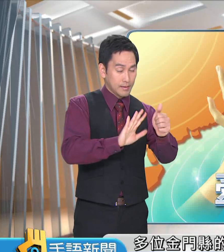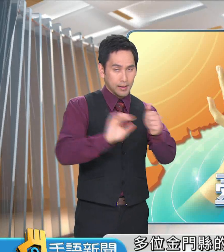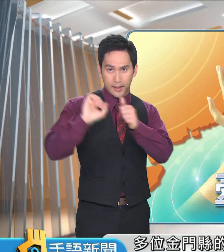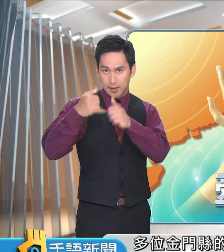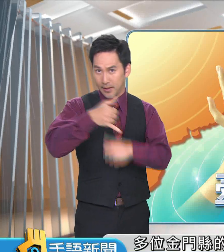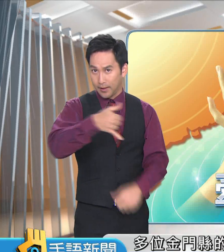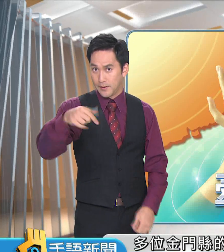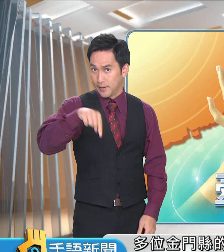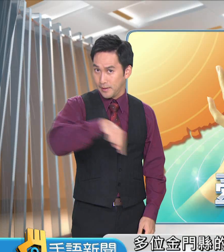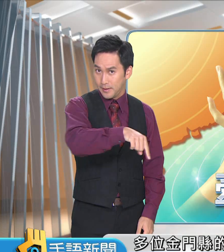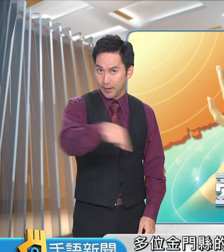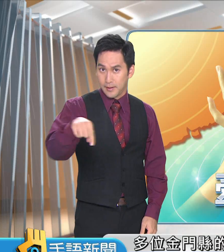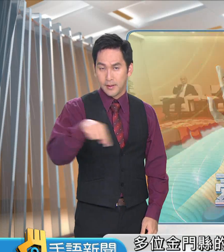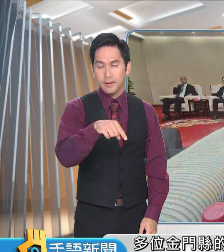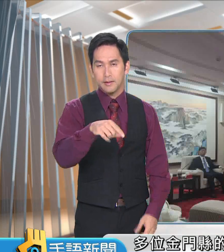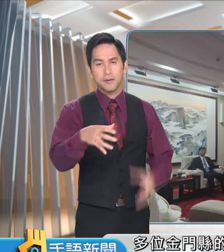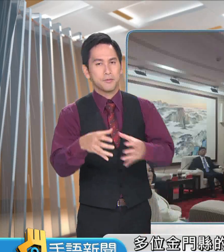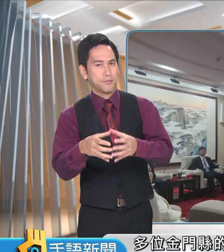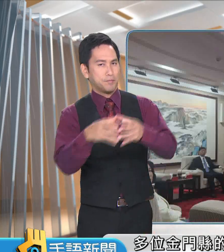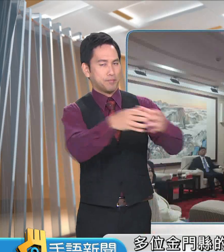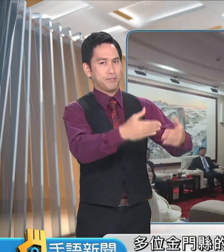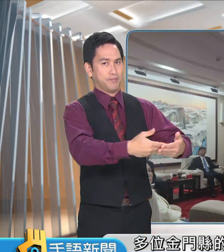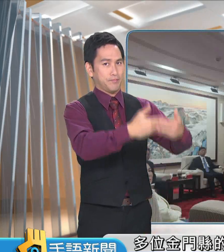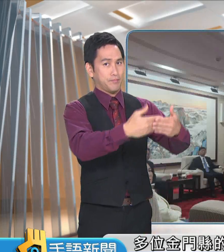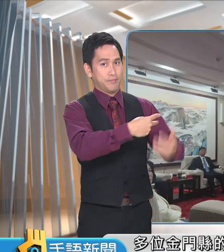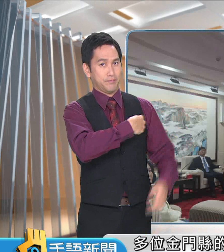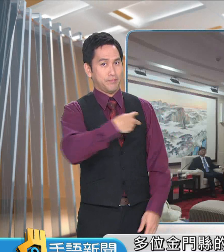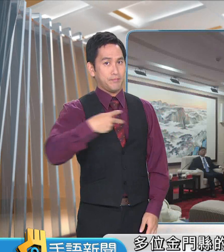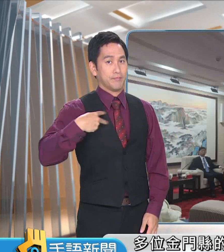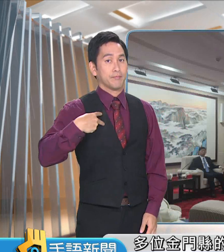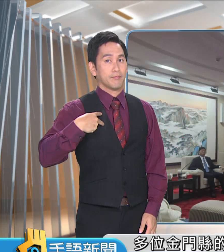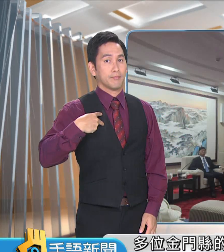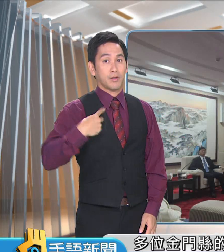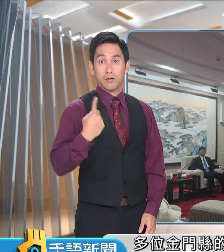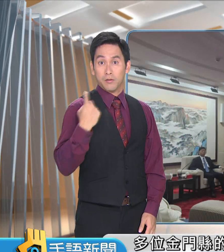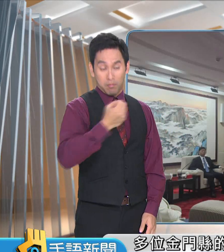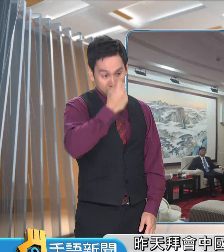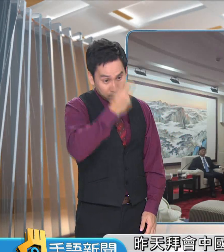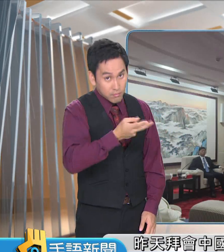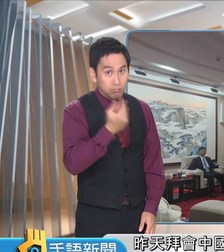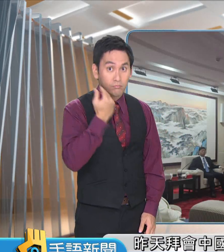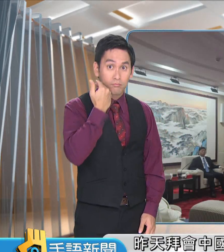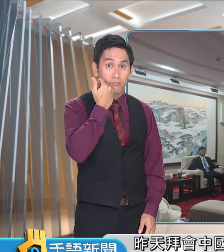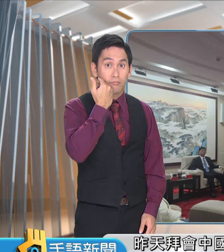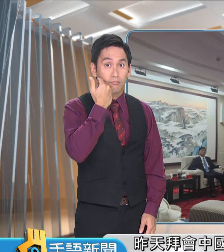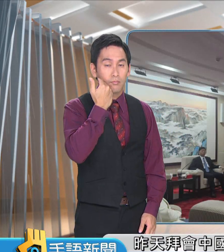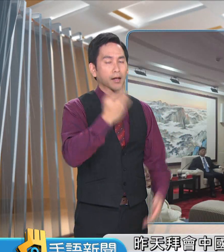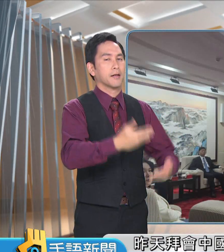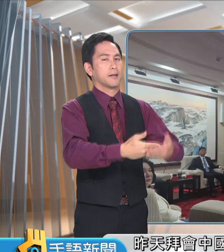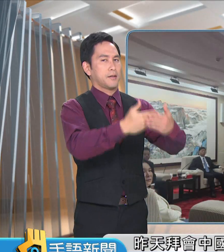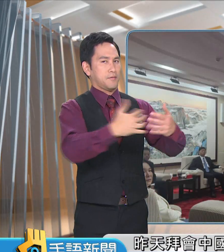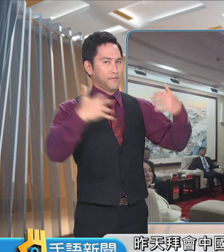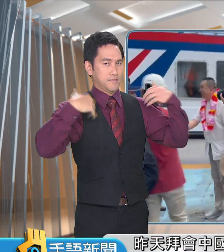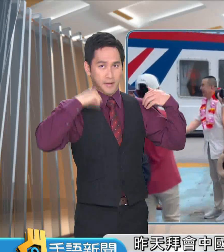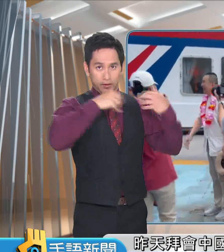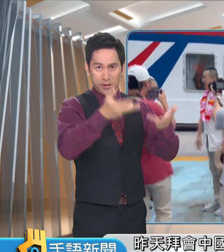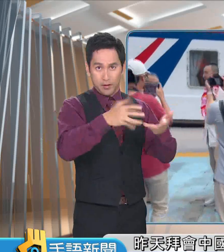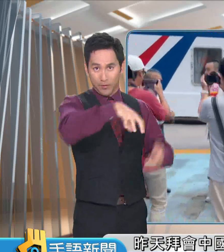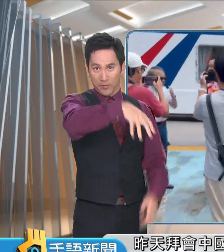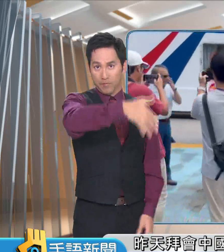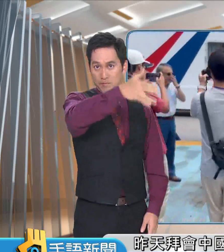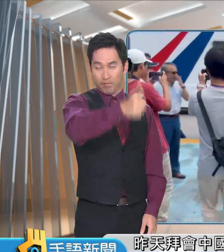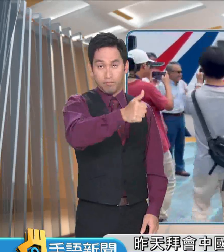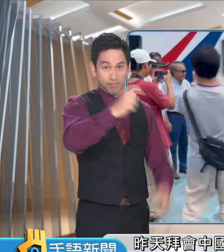多位金门县的民意代表正在北京访问，昨天拜会中国国台办主任宋